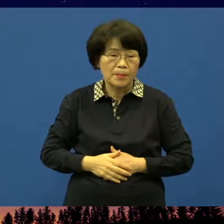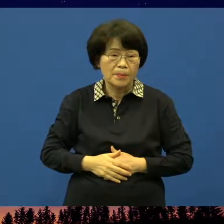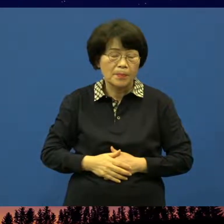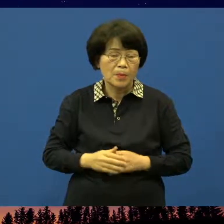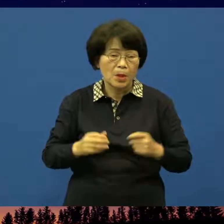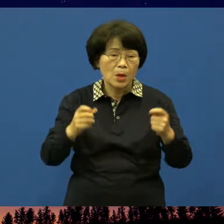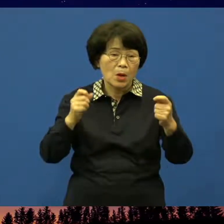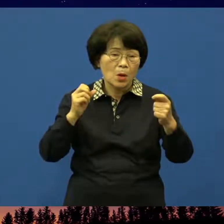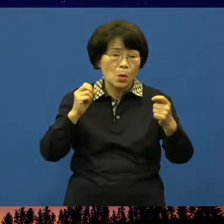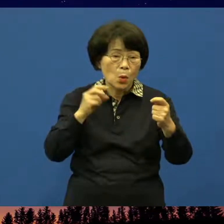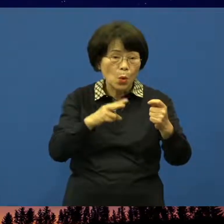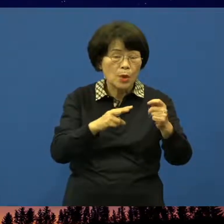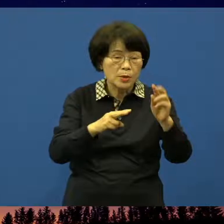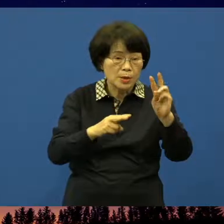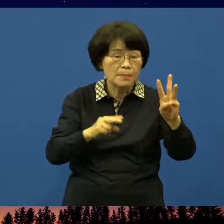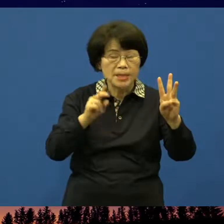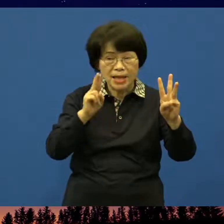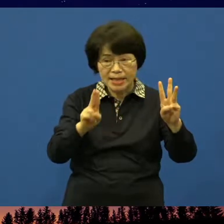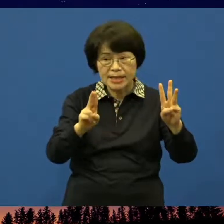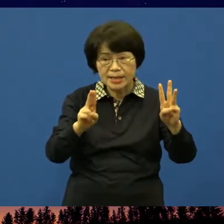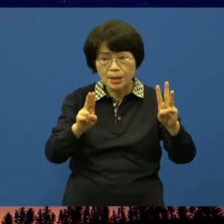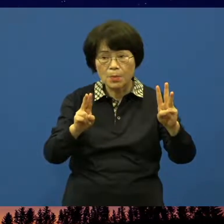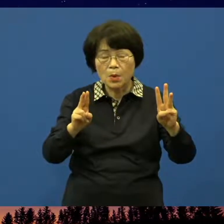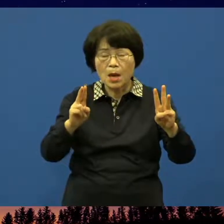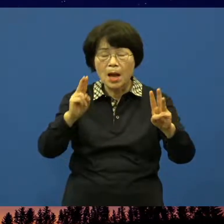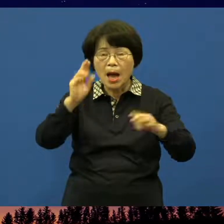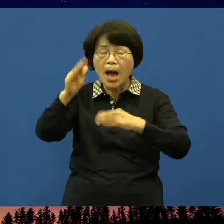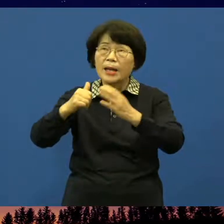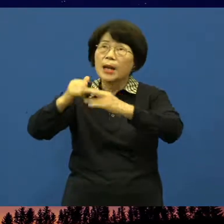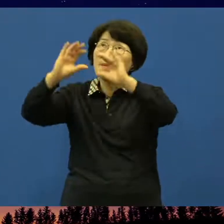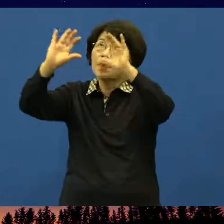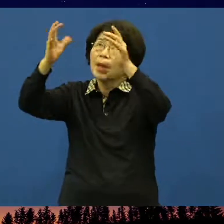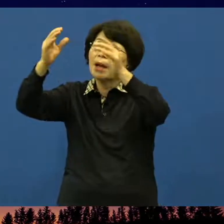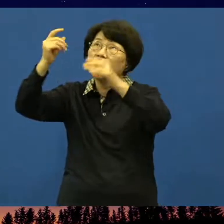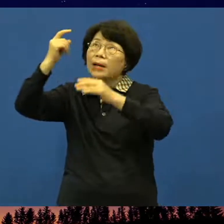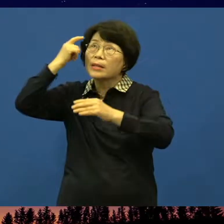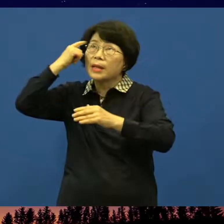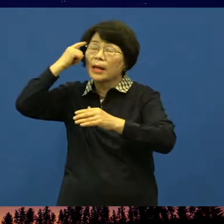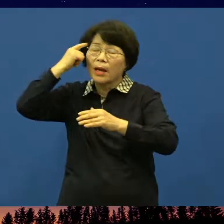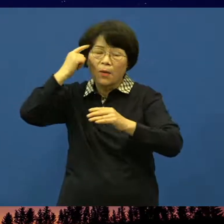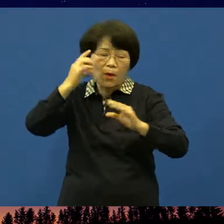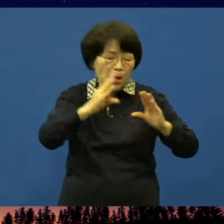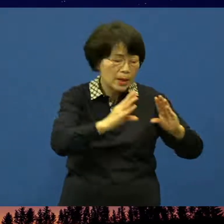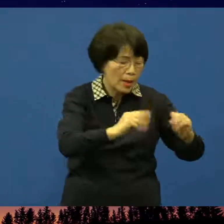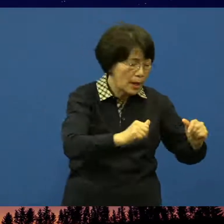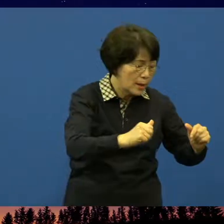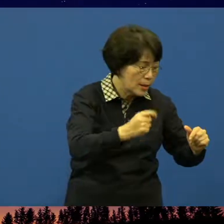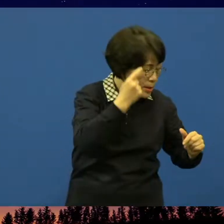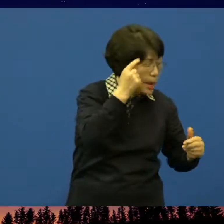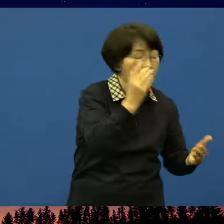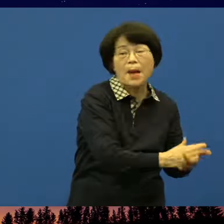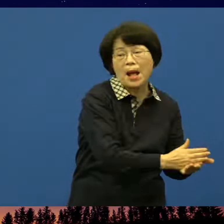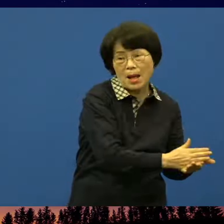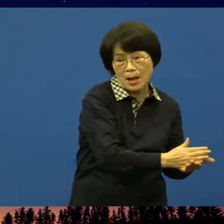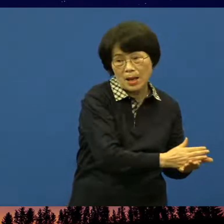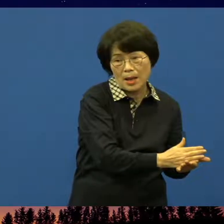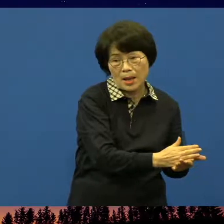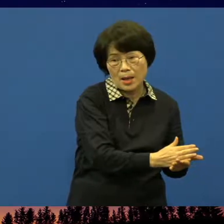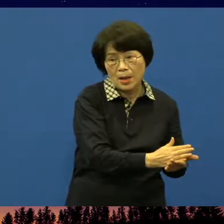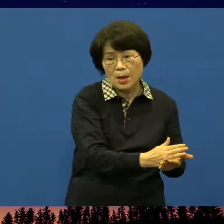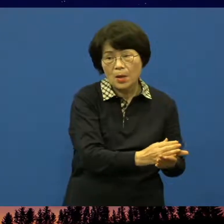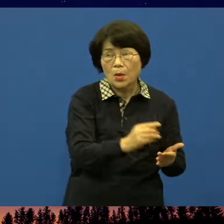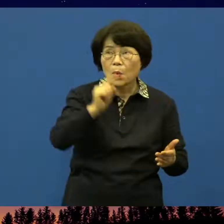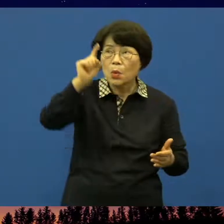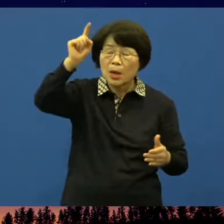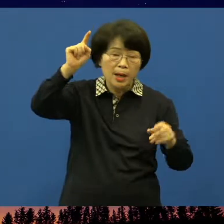골로새 3장 2절에 보니까 위의 것을 생각하라. 위의 것을 생각하라. 땅의 것을 생각하지 말라. 위의 것과 땅의